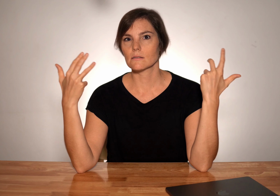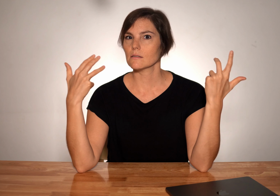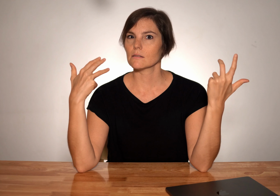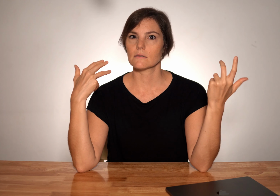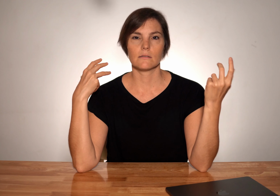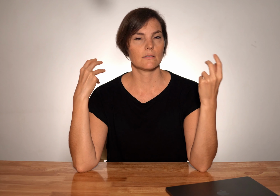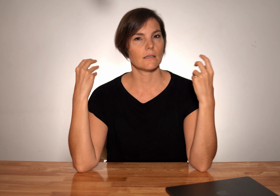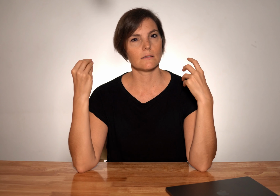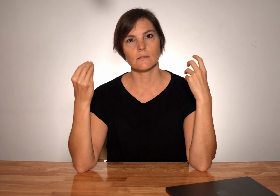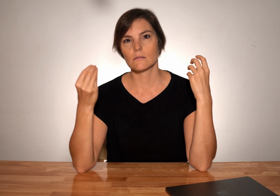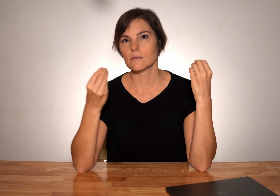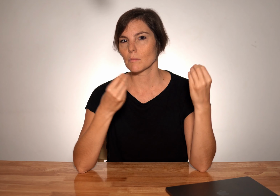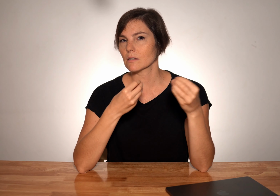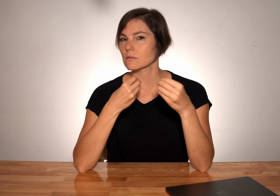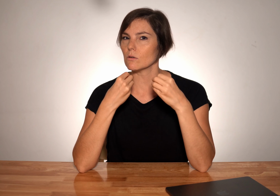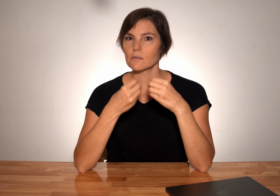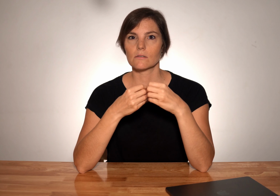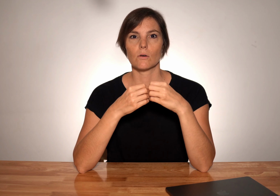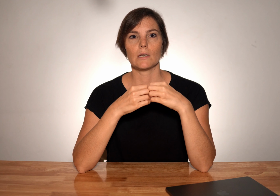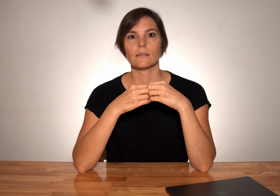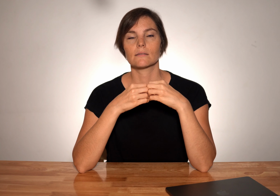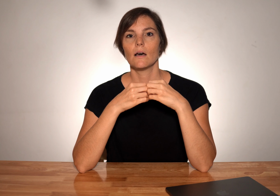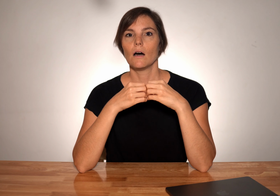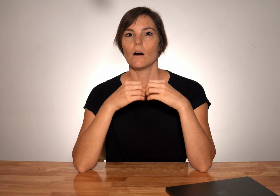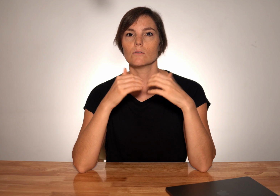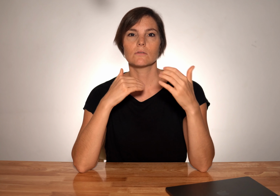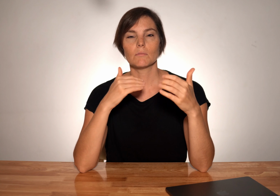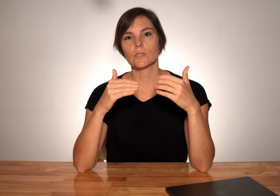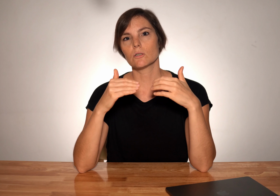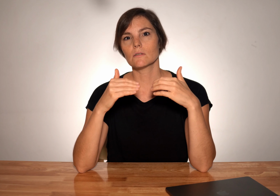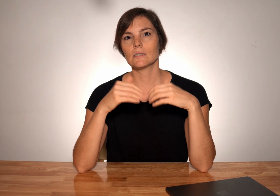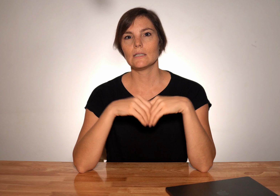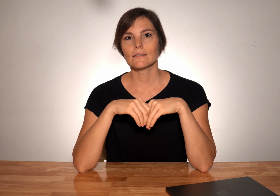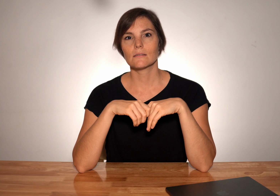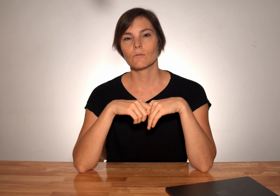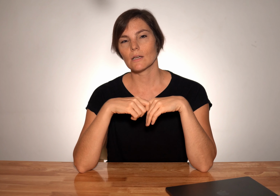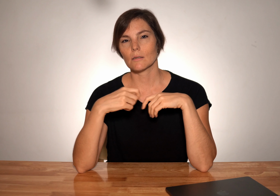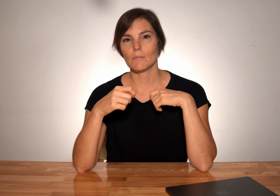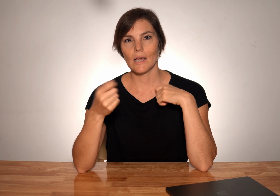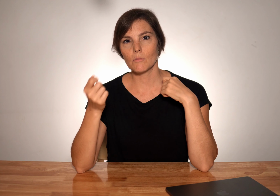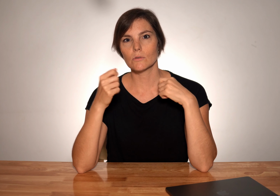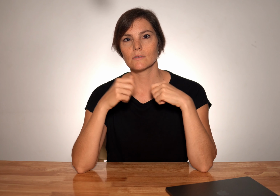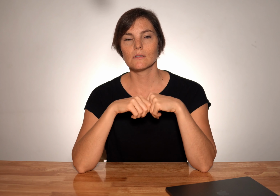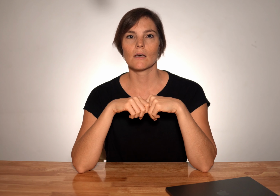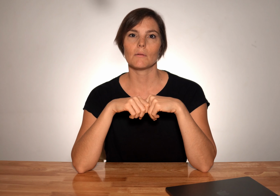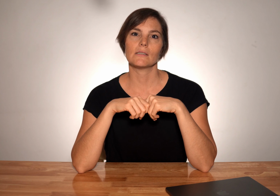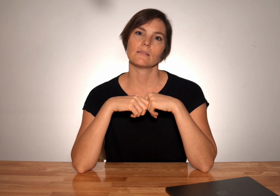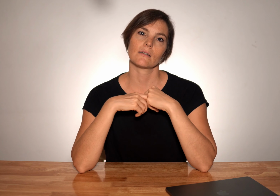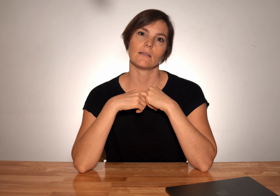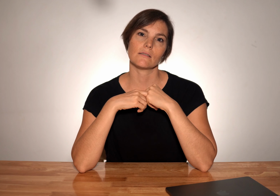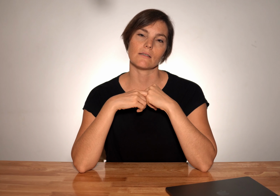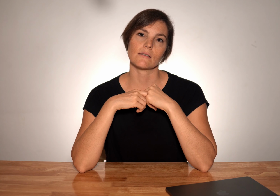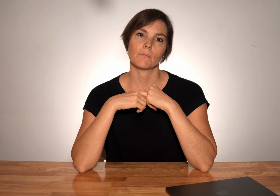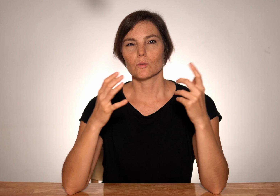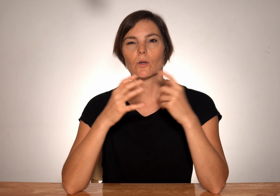nicht. Diese ganzen Zusammenhänge sind äußerst komplex und so simple Schlüsse, die lassen sich vielleicht im Lehrbuch ziehen, aber nicht in der Realität. So, ich hoffe,